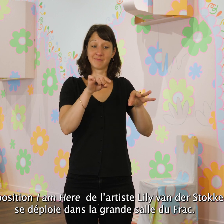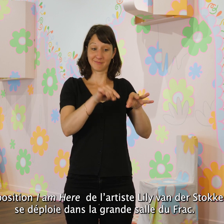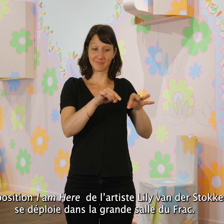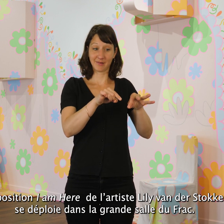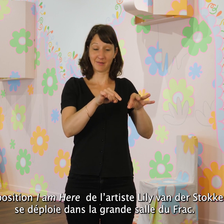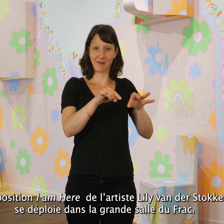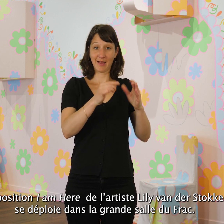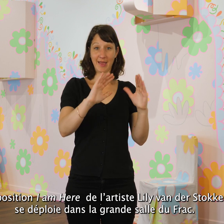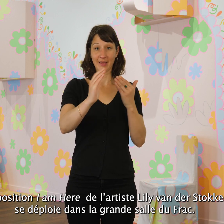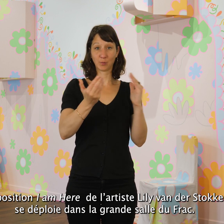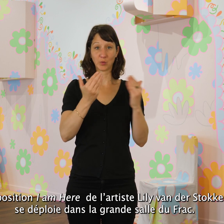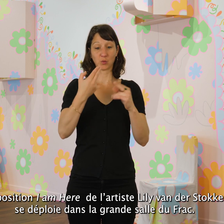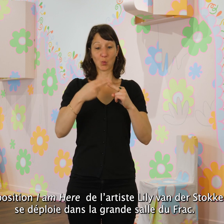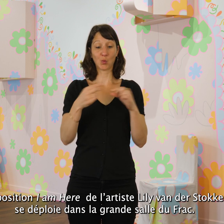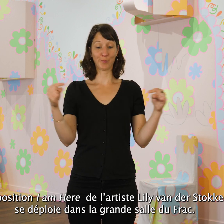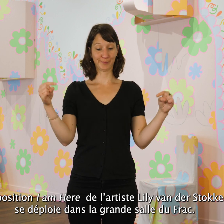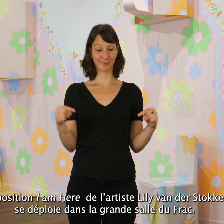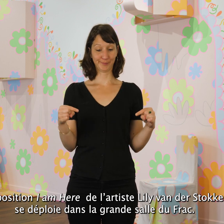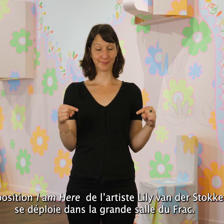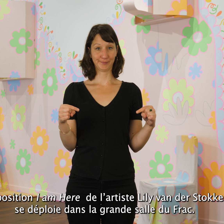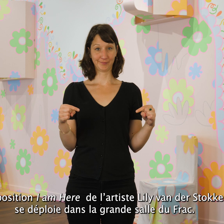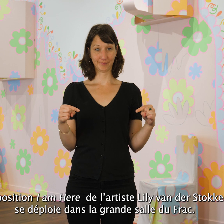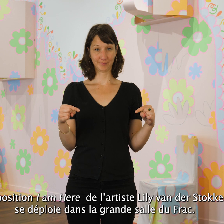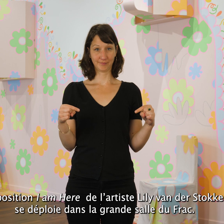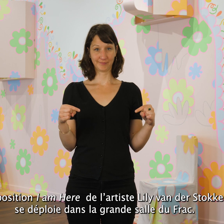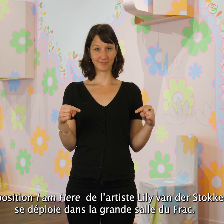Stoker se déploie dans la grande salle du FRAC.